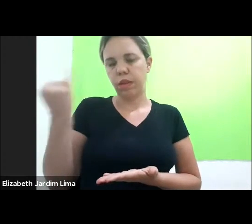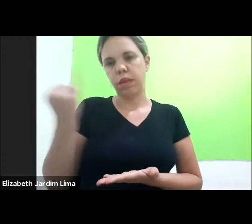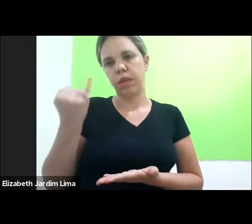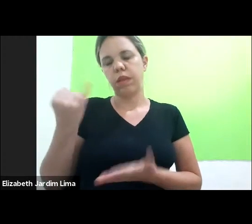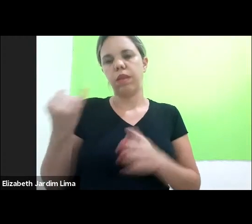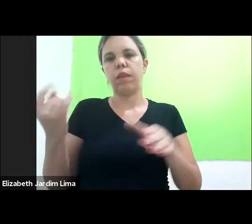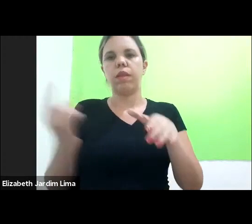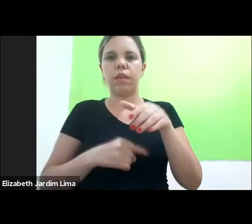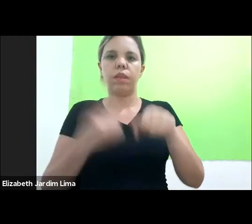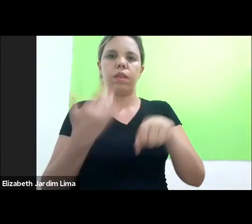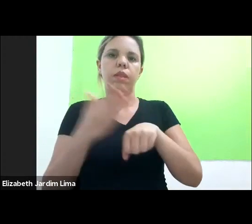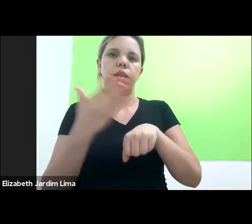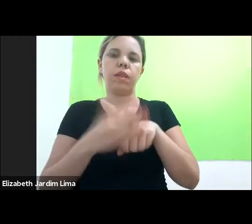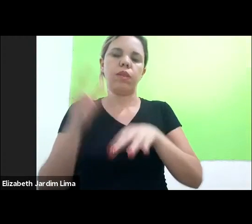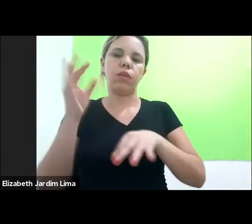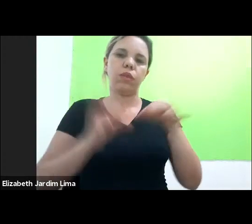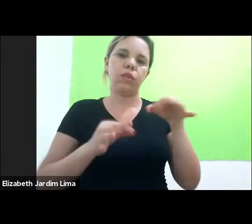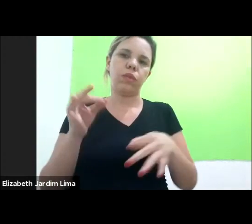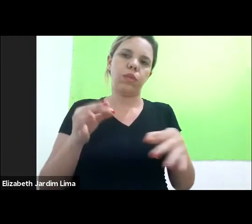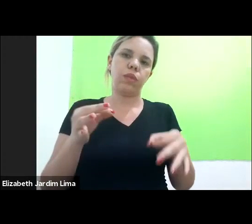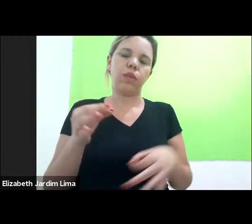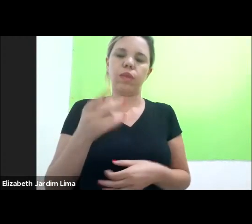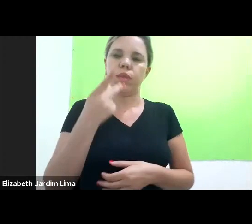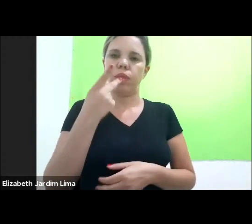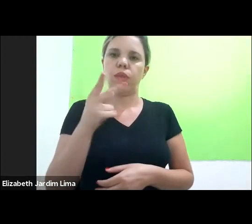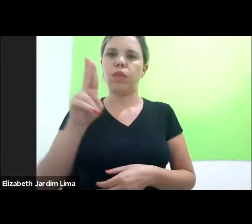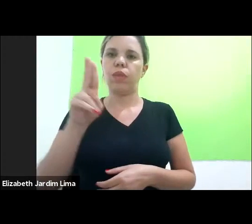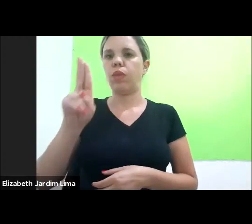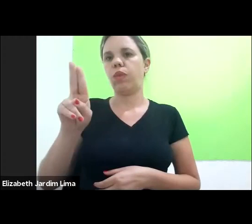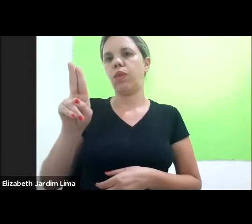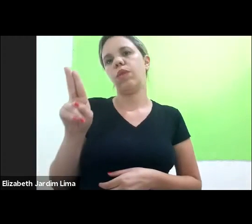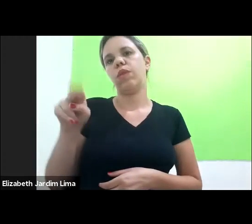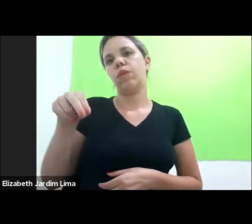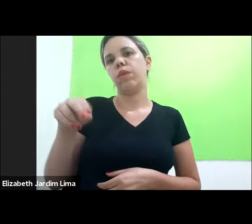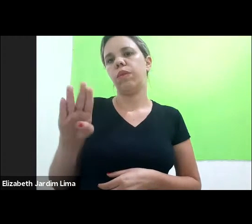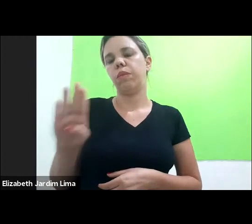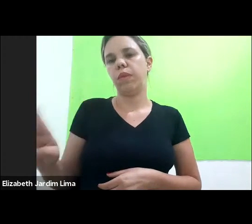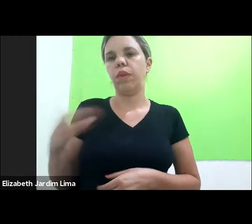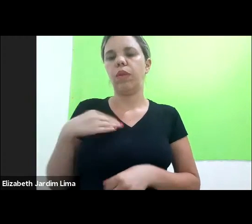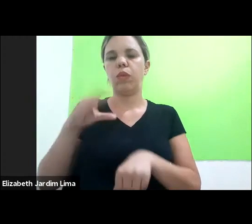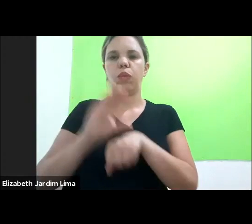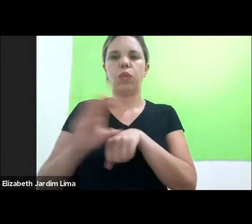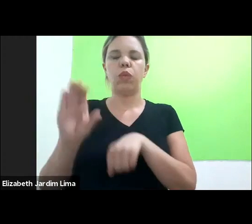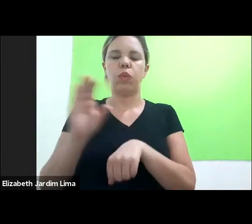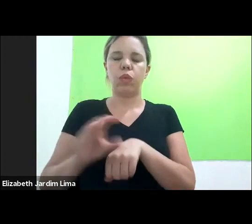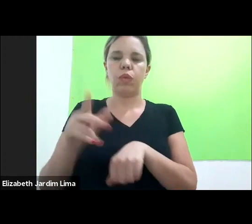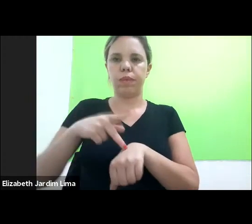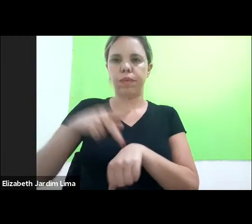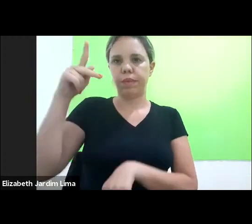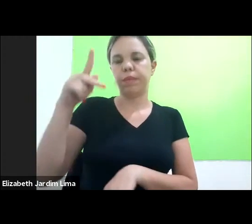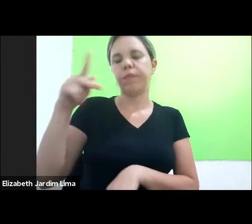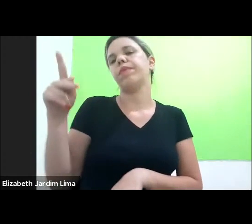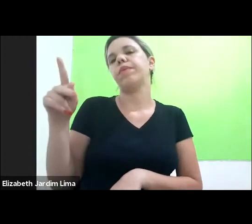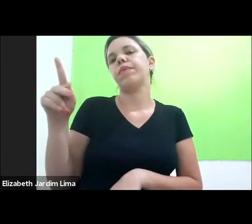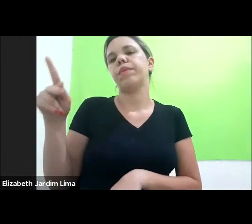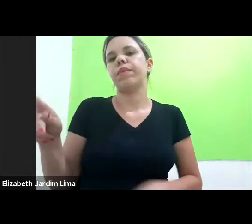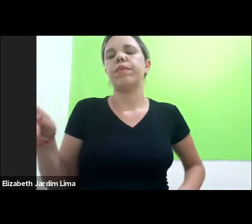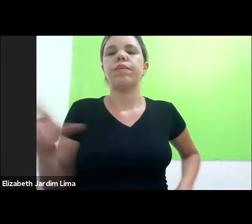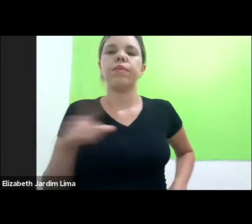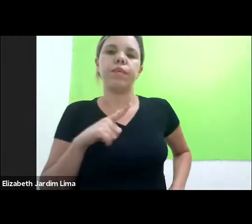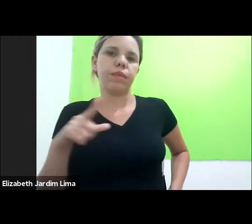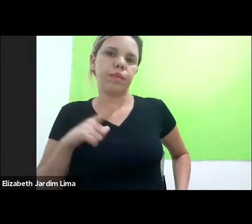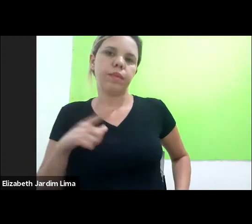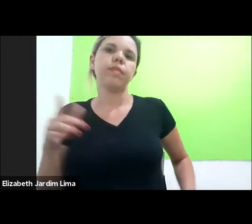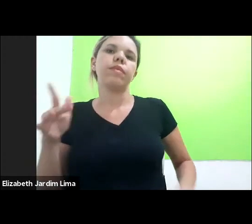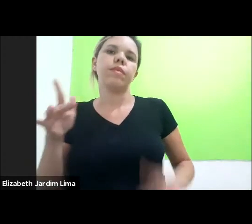clínicas jurídicas, né? Eu, na UNB, no meu curso de pós-graduação, lá na UNB eu tive contato também